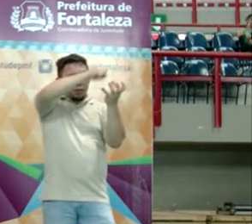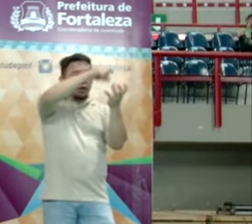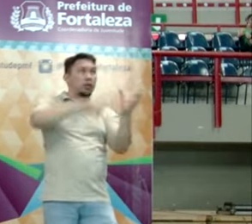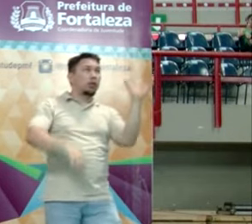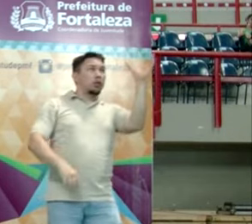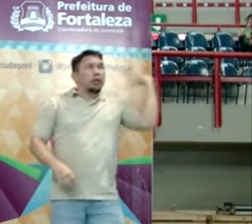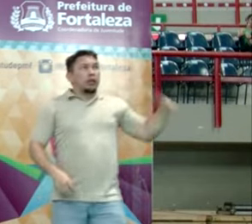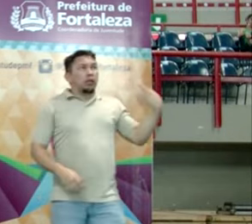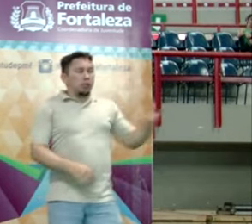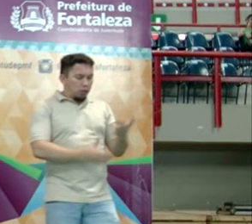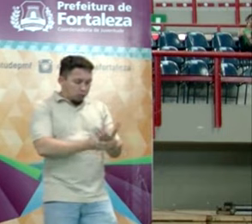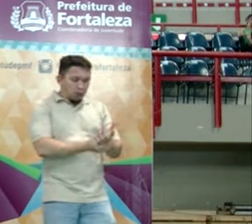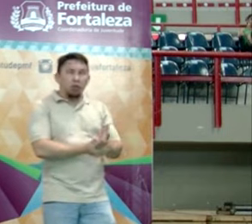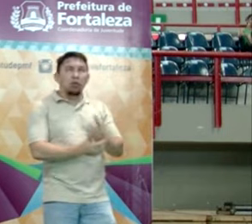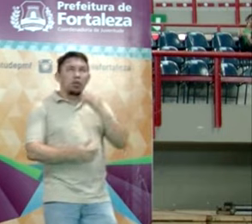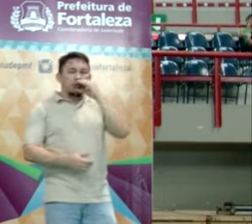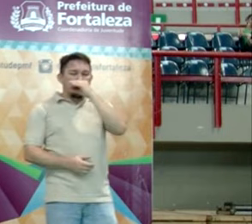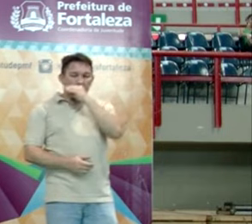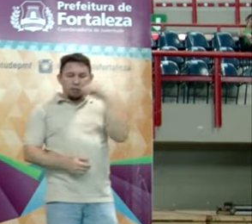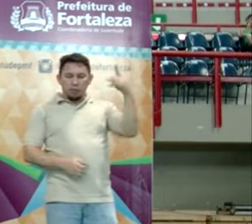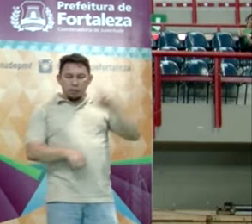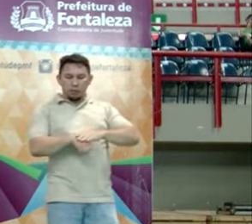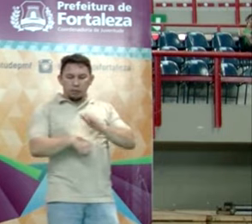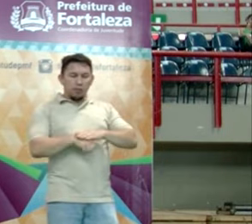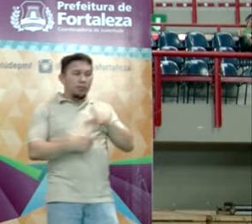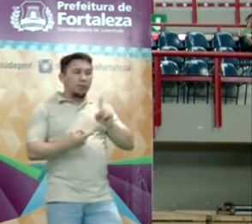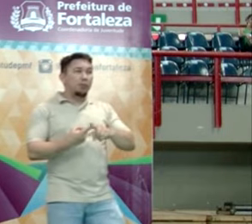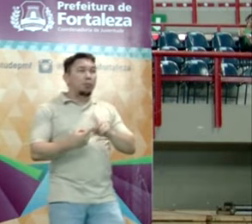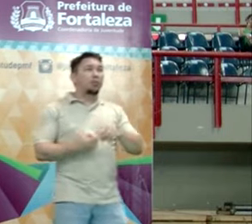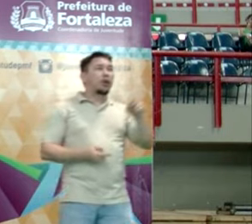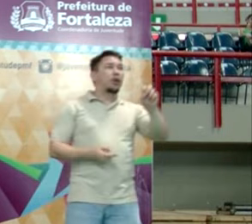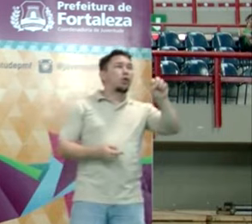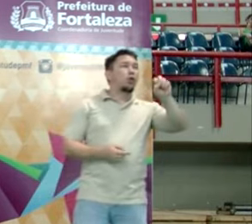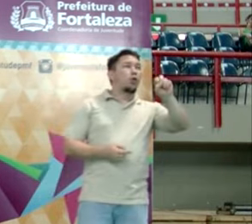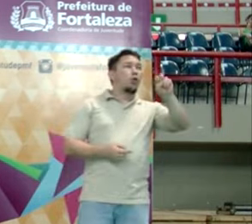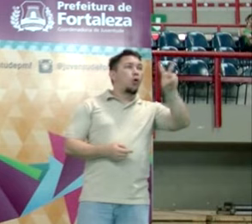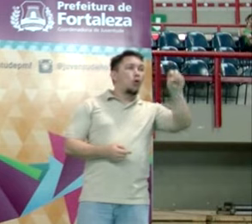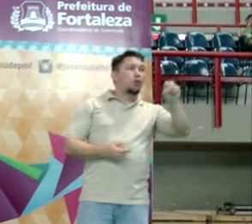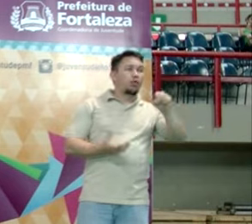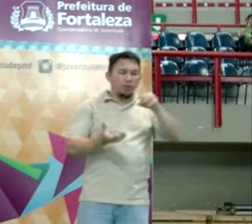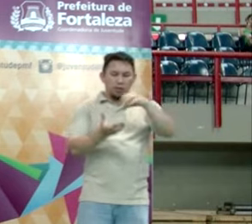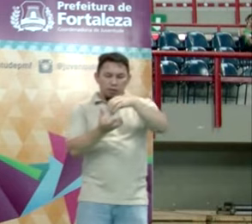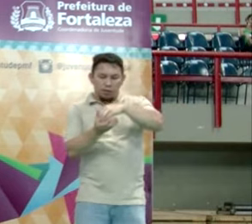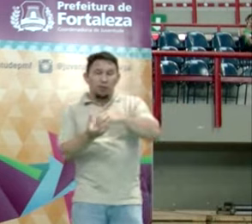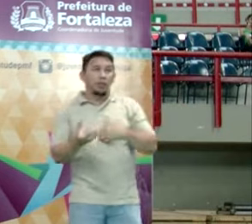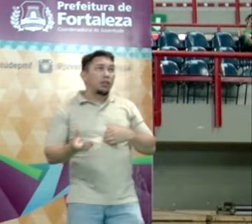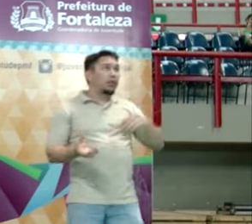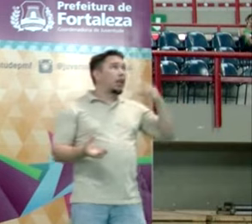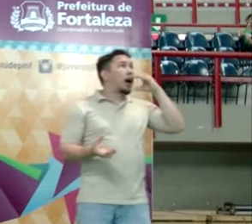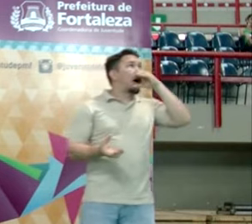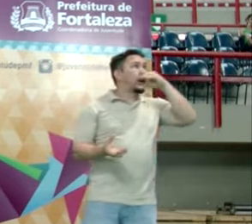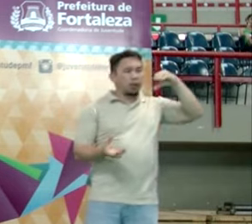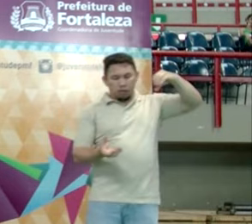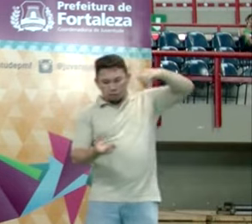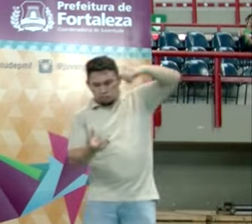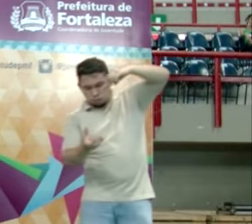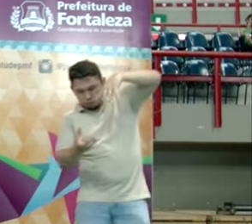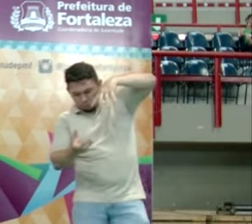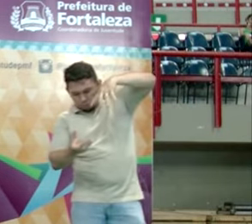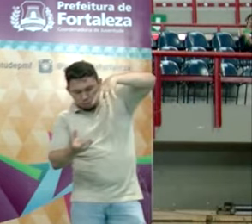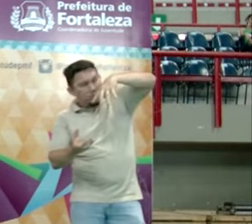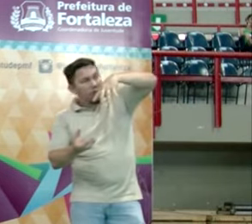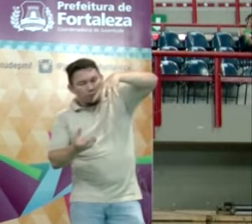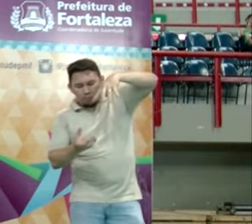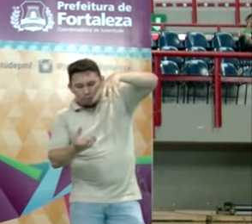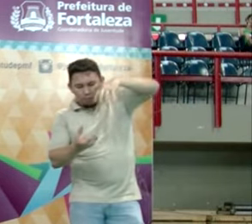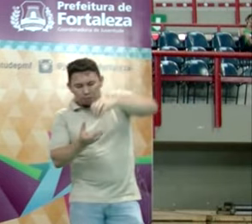até para fazer com que o pinto nasça, né? Tipo bota ali para aquecer os coisas dos